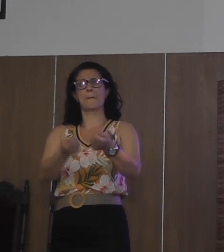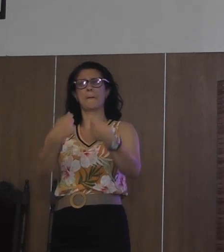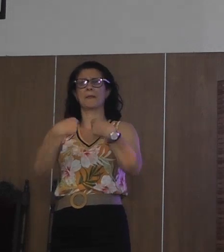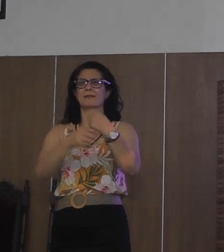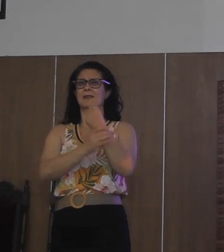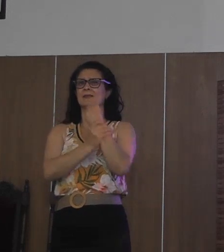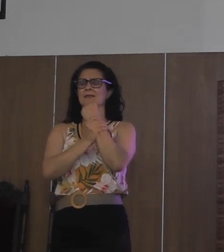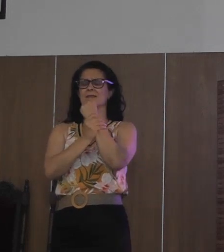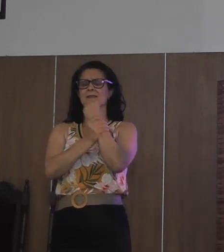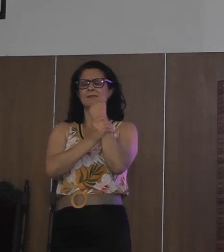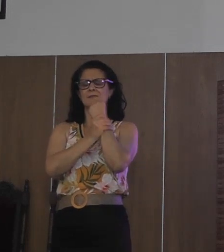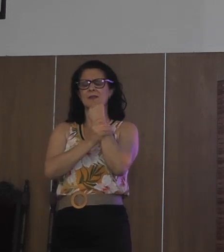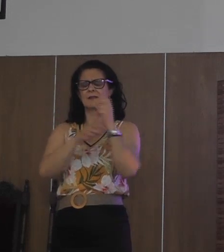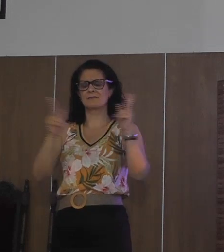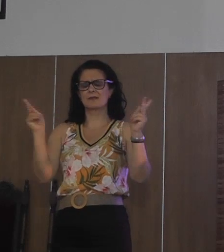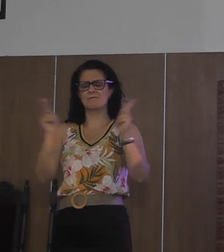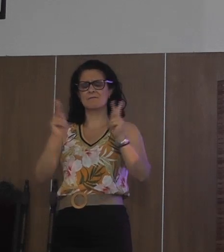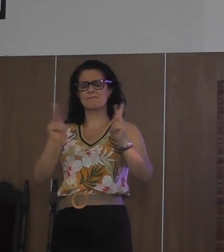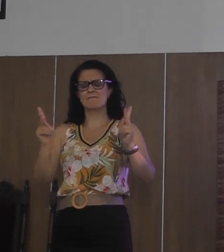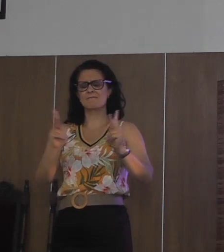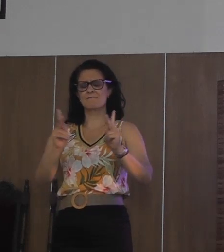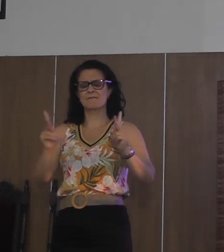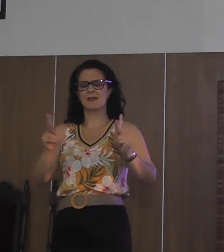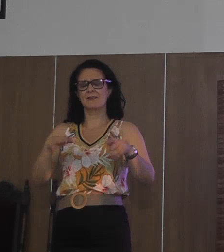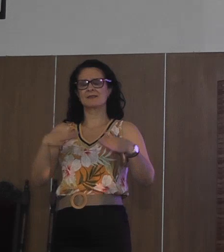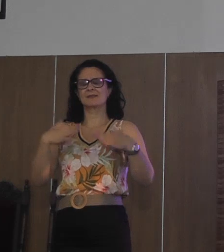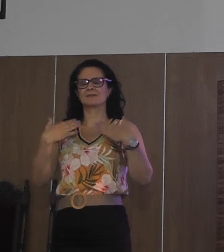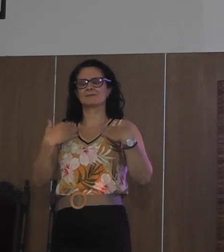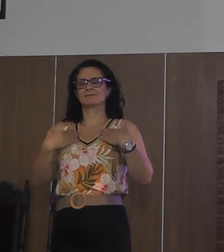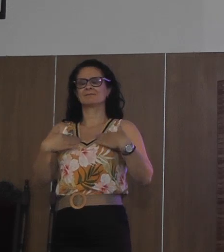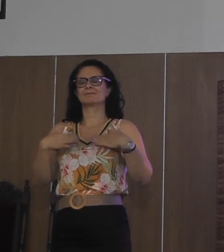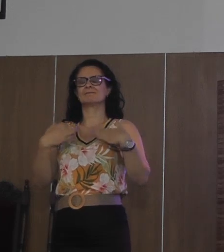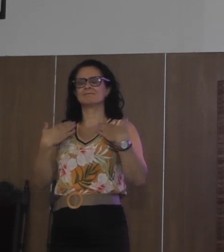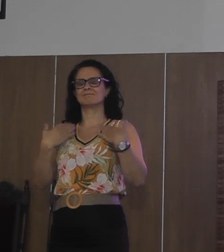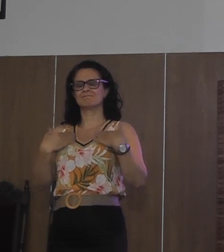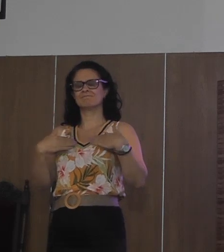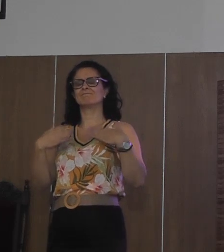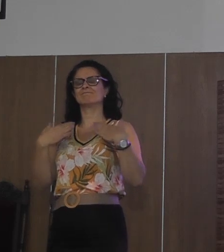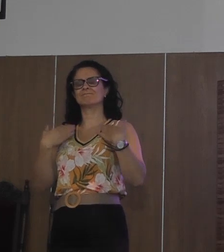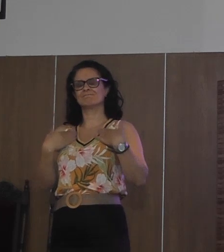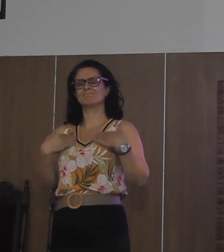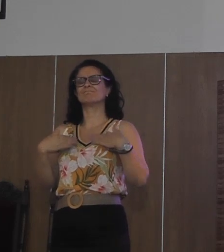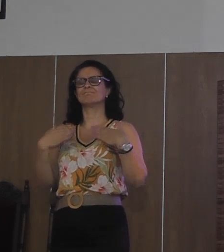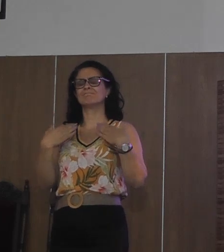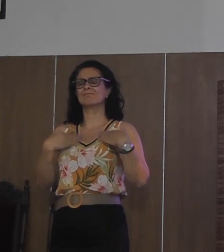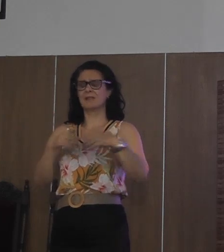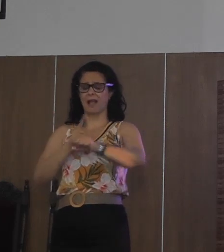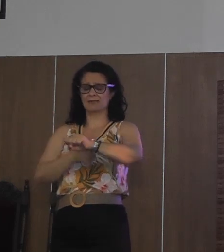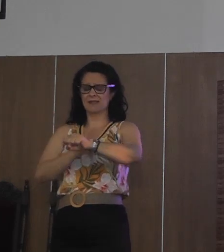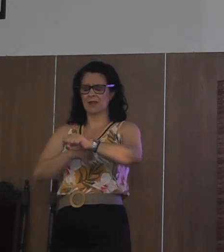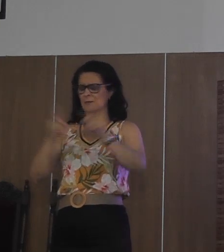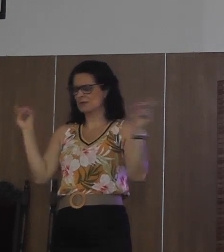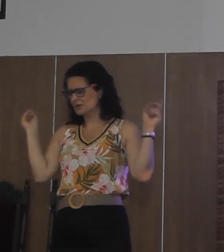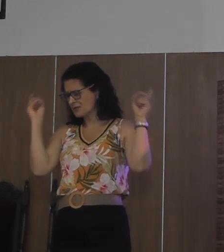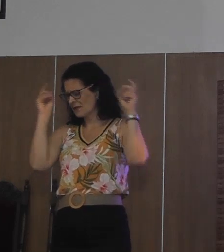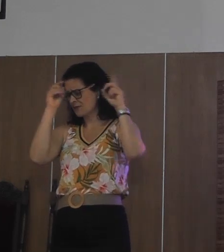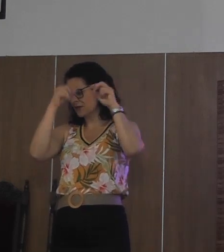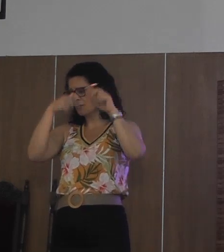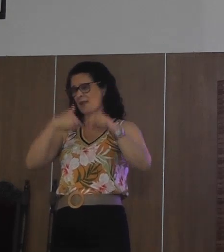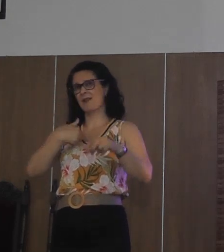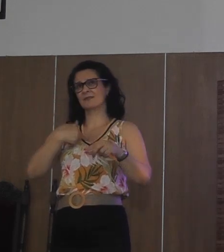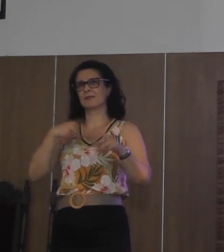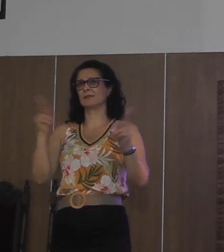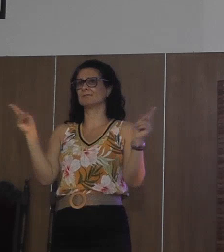Isso é paz, isso é vida longa, isso é tranquilidade. Isso é calmaria em tempos de dificuldade. Isso é